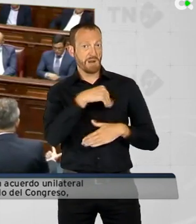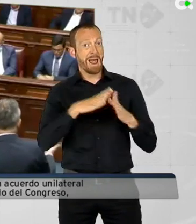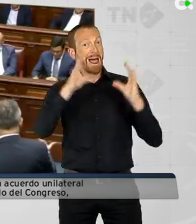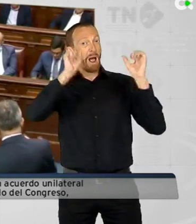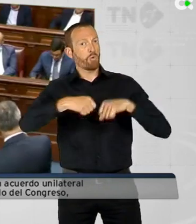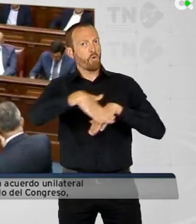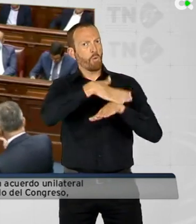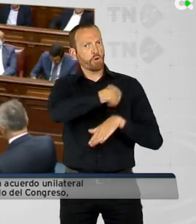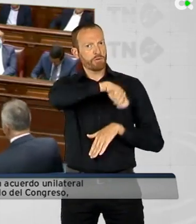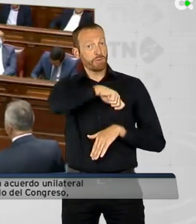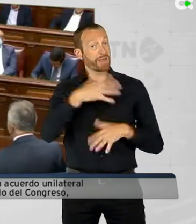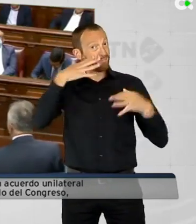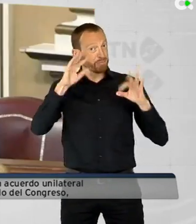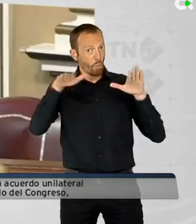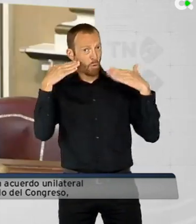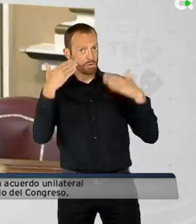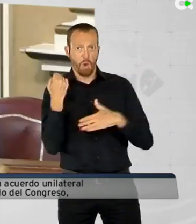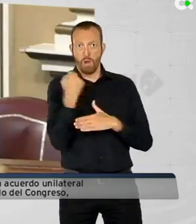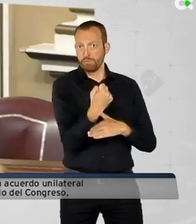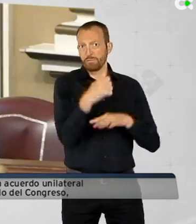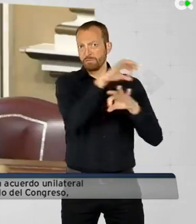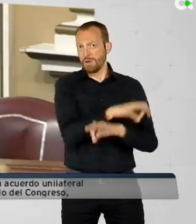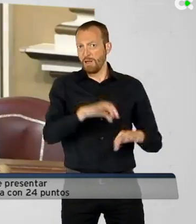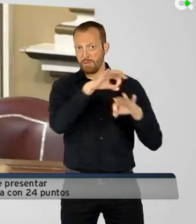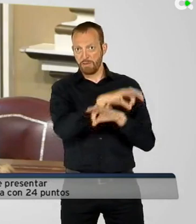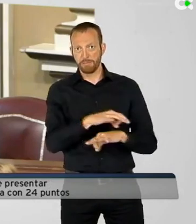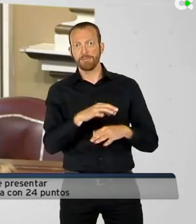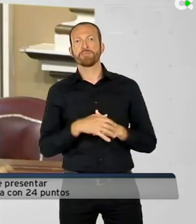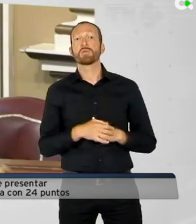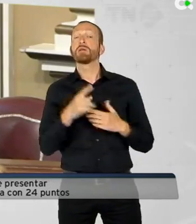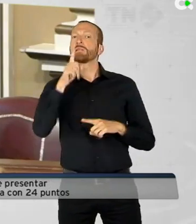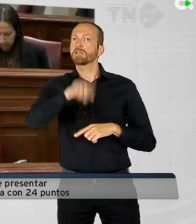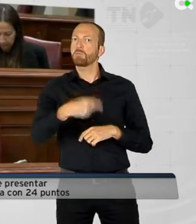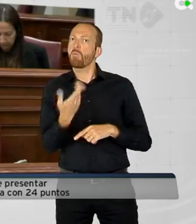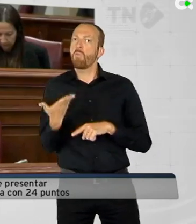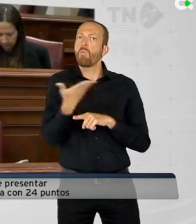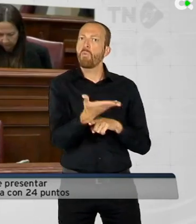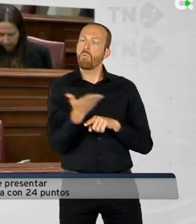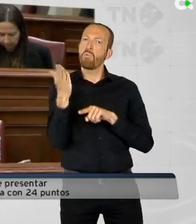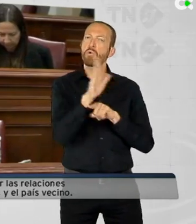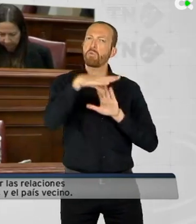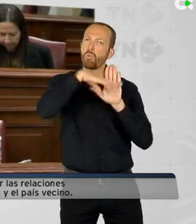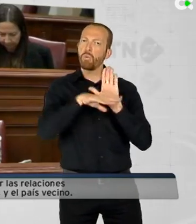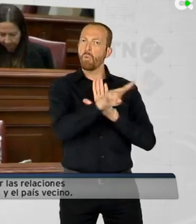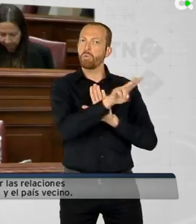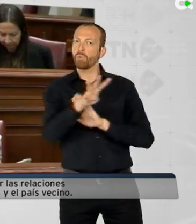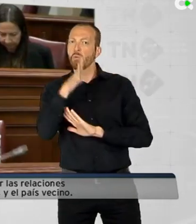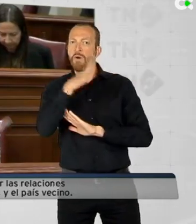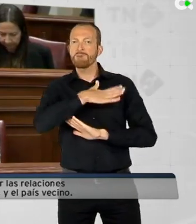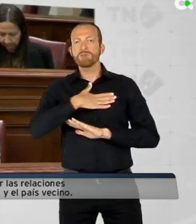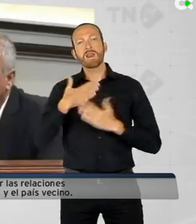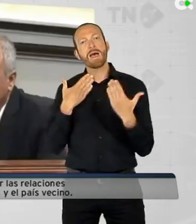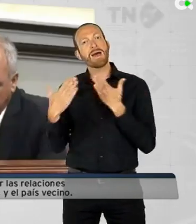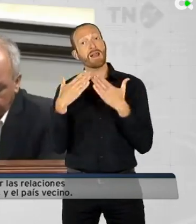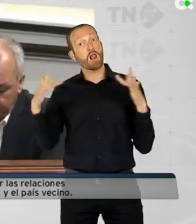acuerdo unilateral sin el refrendo del Congreso, antes de presentar una propuesta con 24 puntos para mejorar las